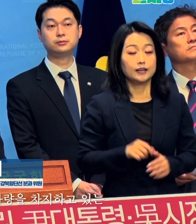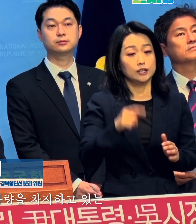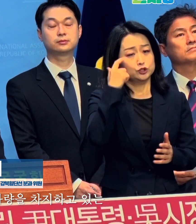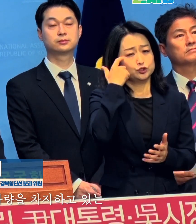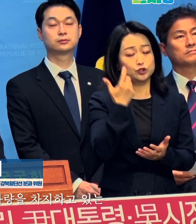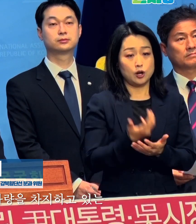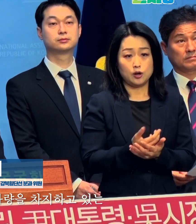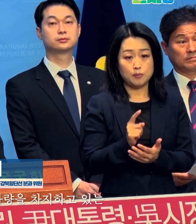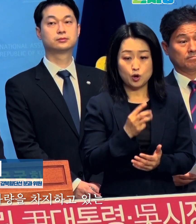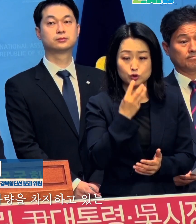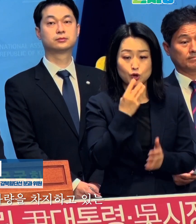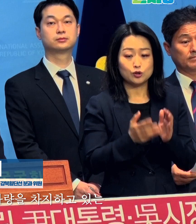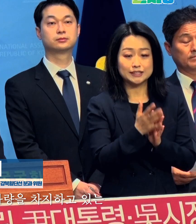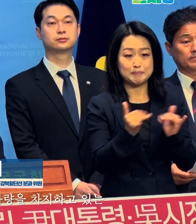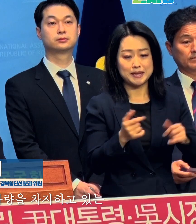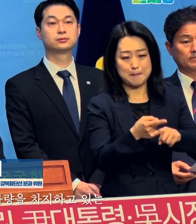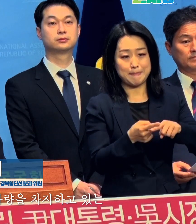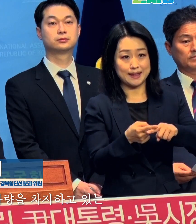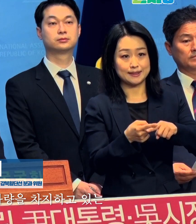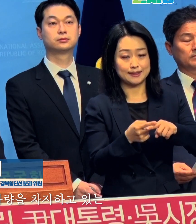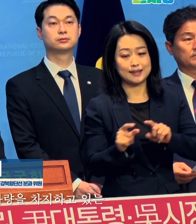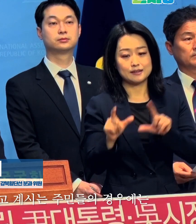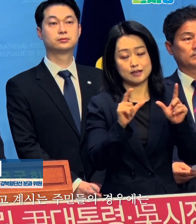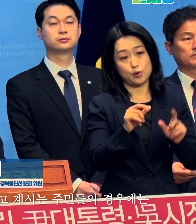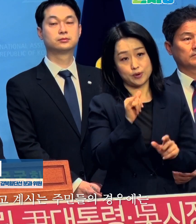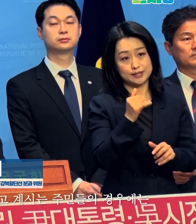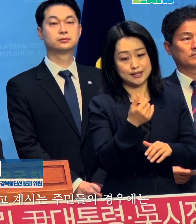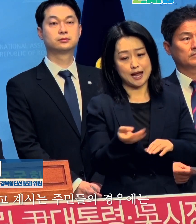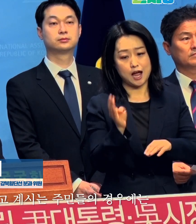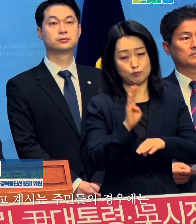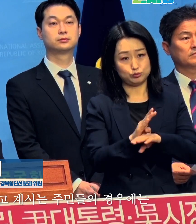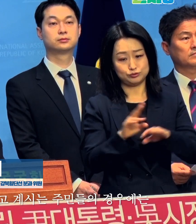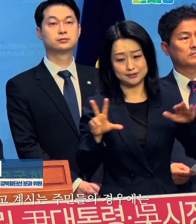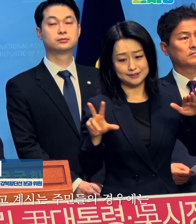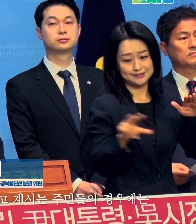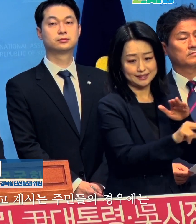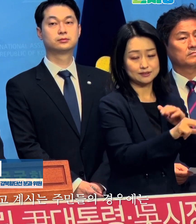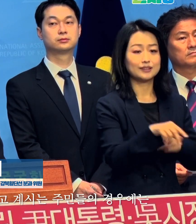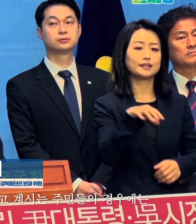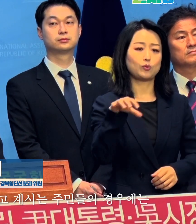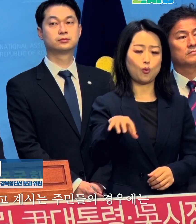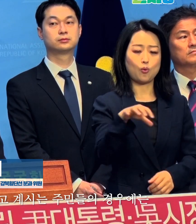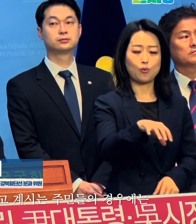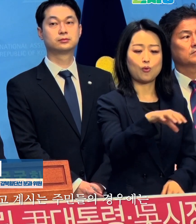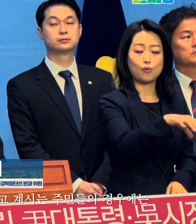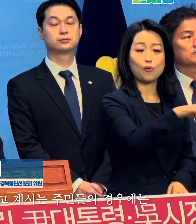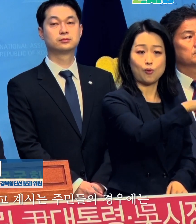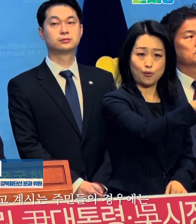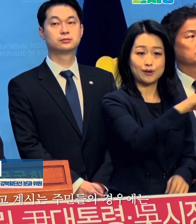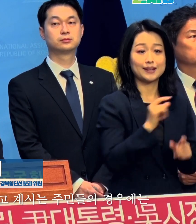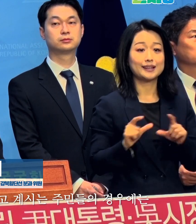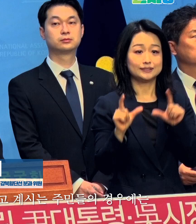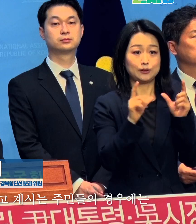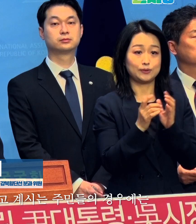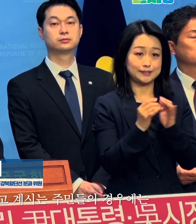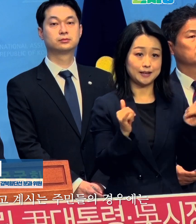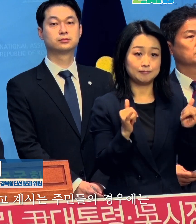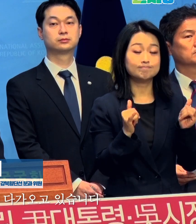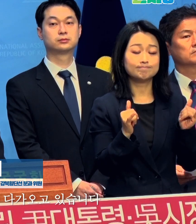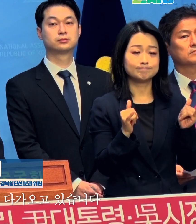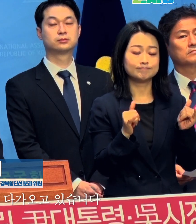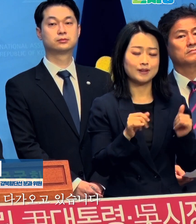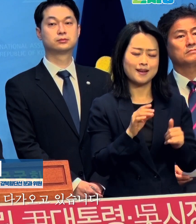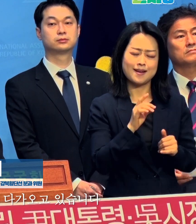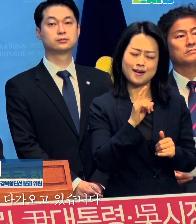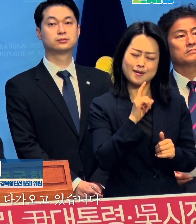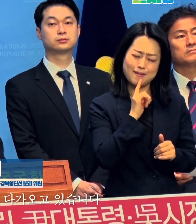충격은 서울시민의 절반가량을 차지하고 있는 이 강북횡단선이 지나게 되는 지역에 살고 계시는 주민들의 경우에는